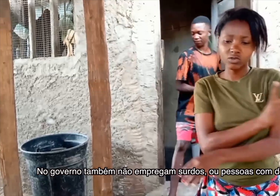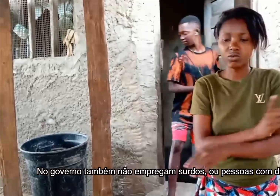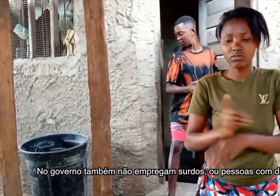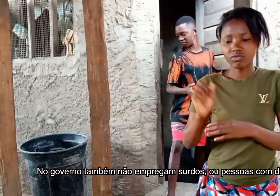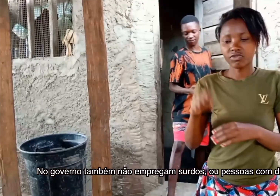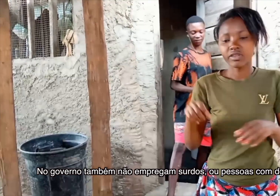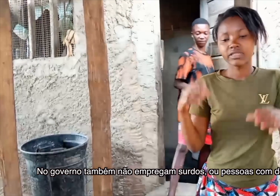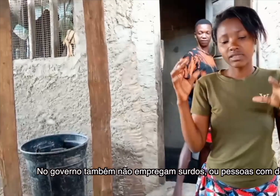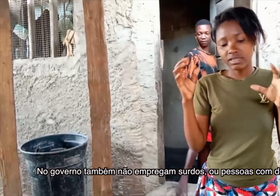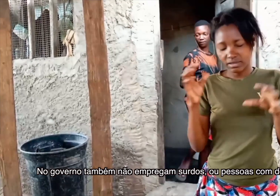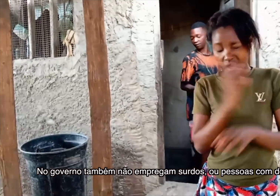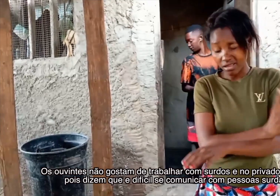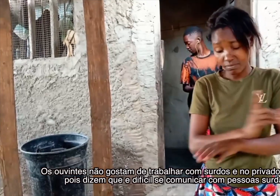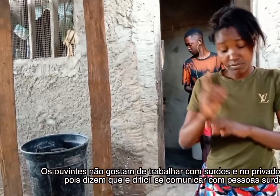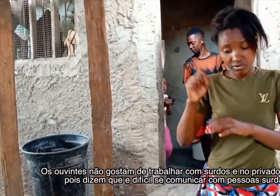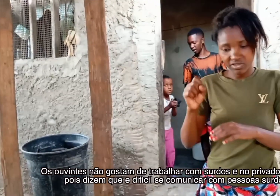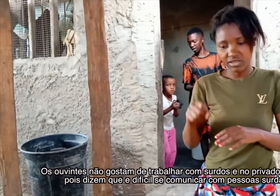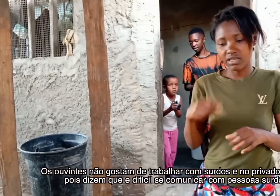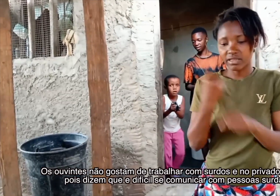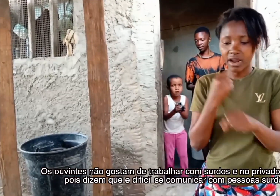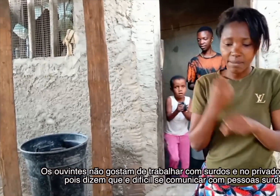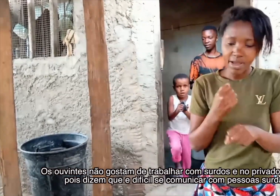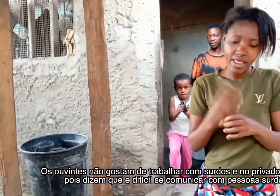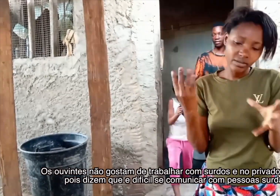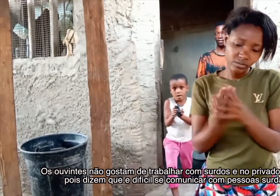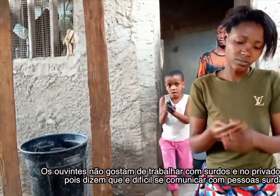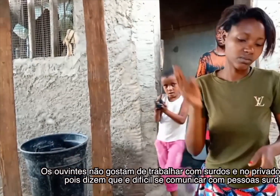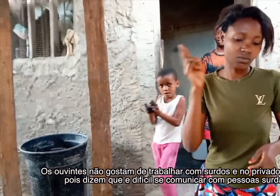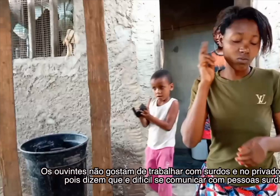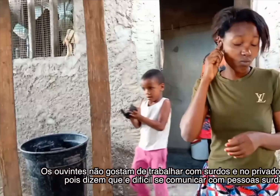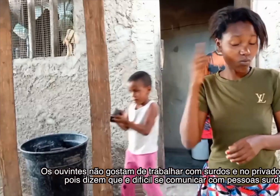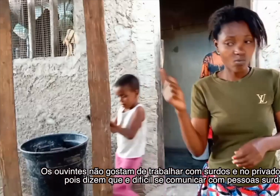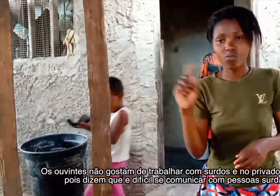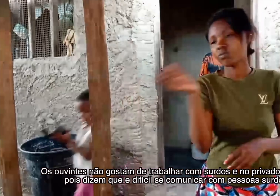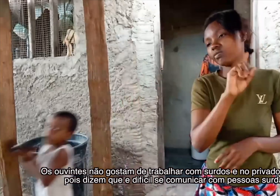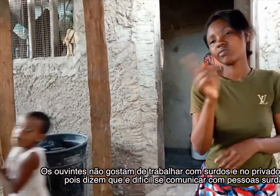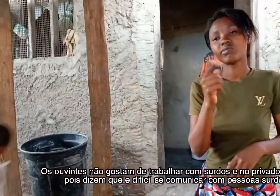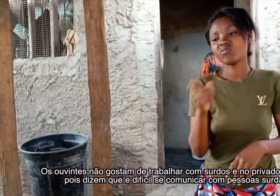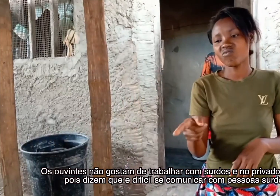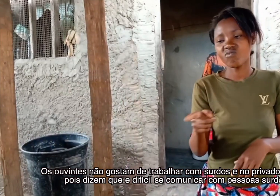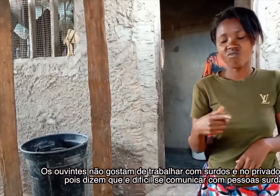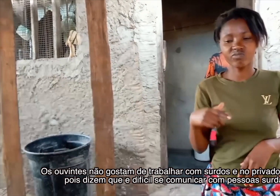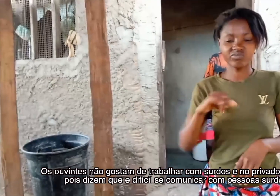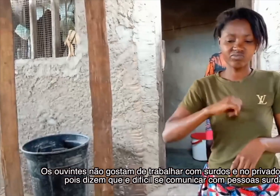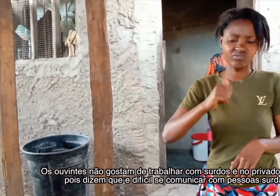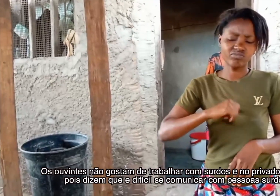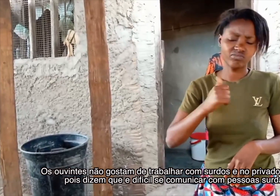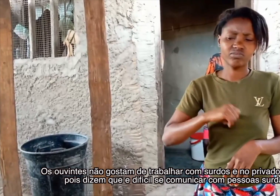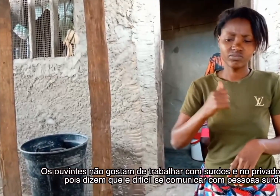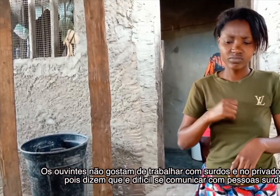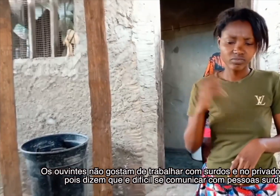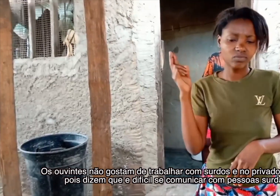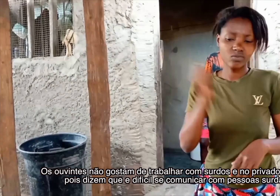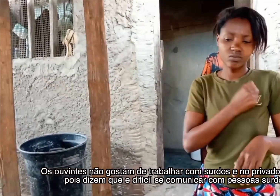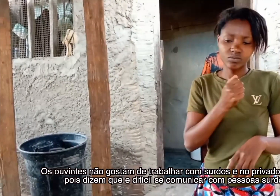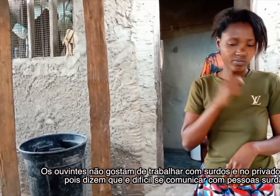com deficiência. Os ouvintes não gostam de trabalhar com surdos e no privado também, pois dizem que é difícil se comunicar